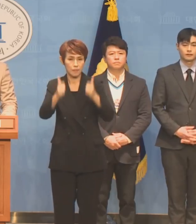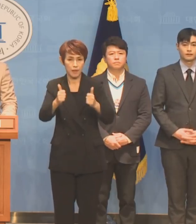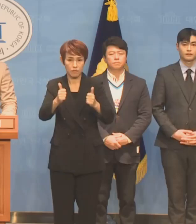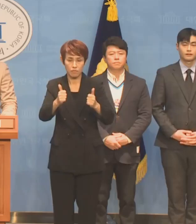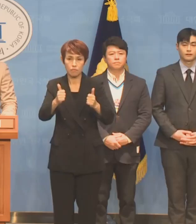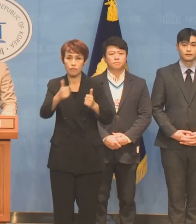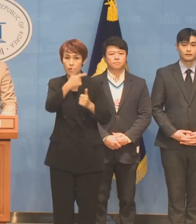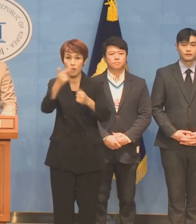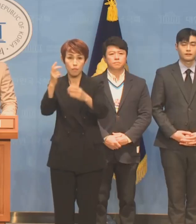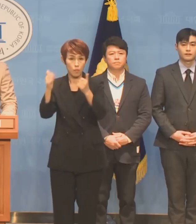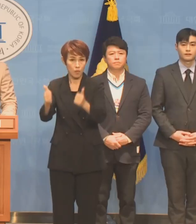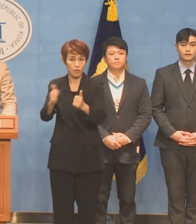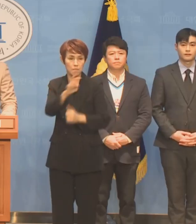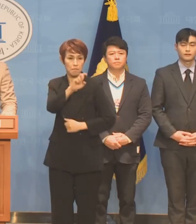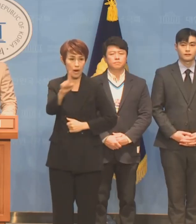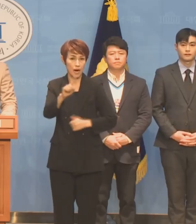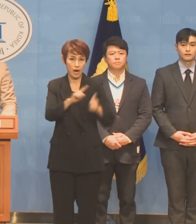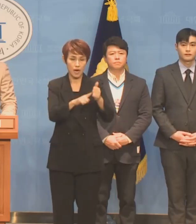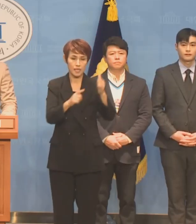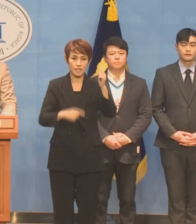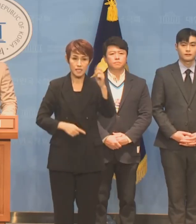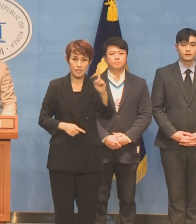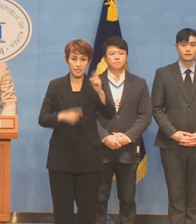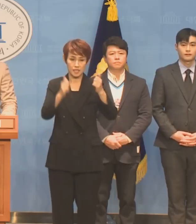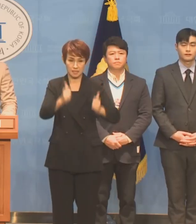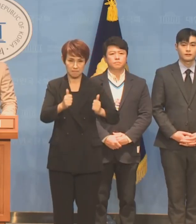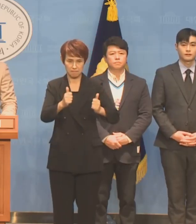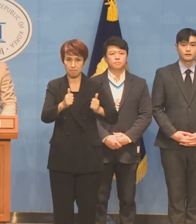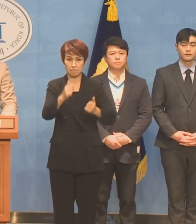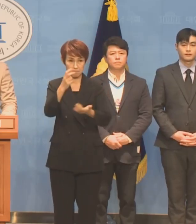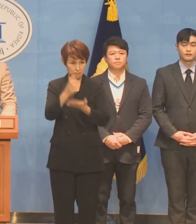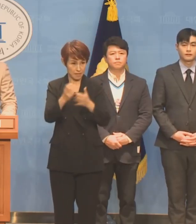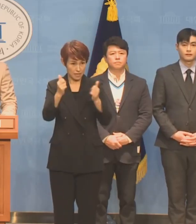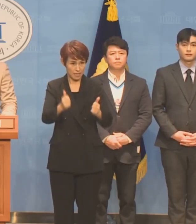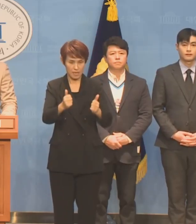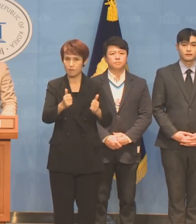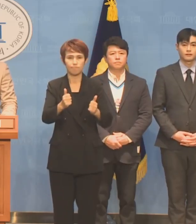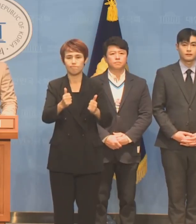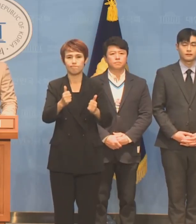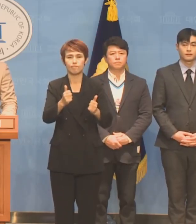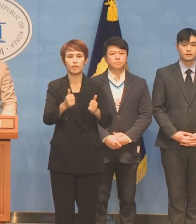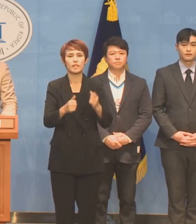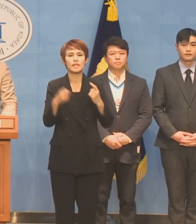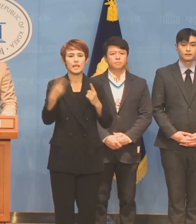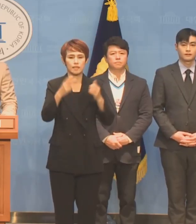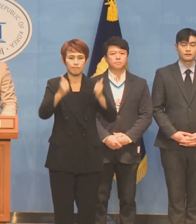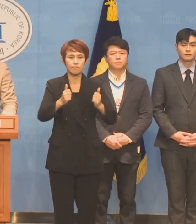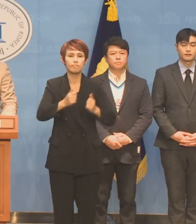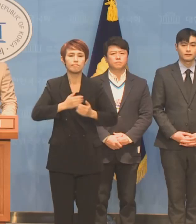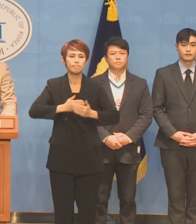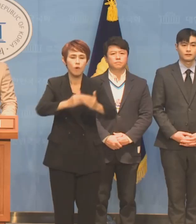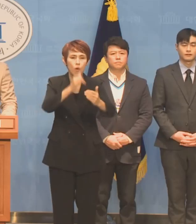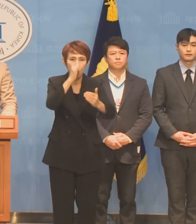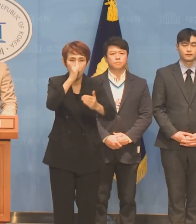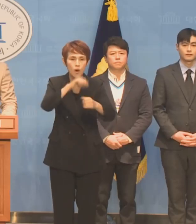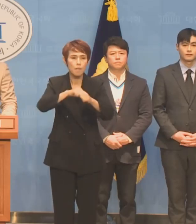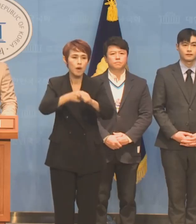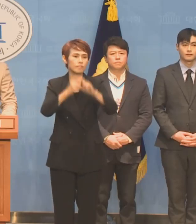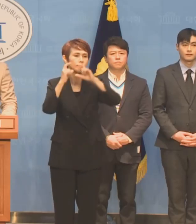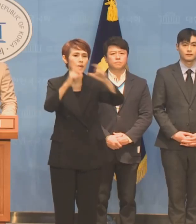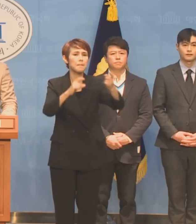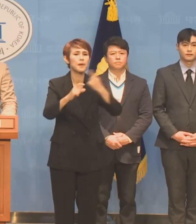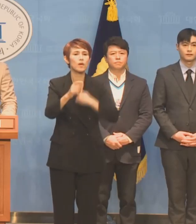대법원은 마은혁 판사의 1심 판결을 깨고 1심부터 다시 재판하여 민노당 당직자들에게 벌금형